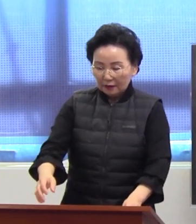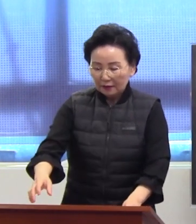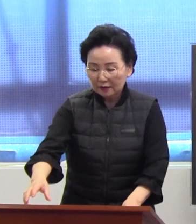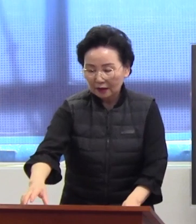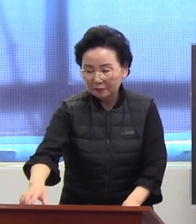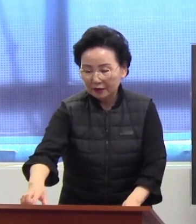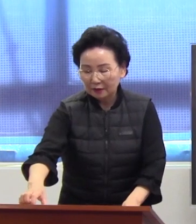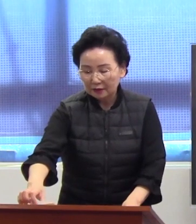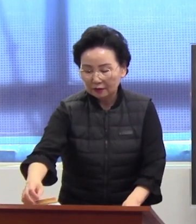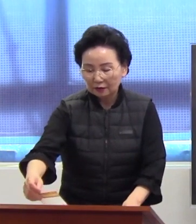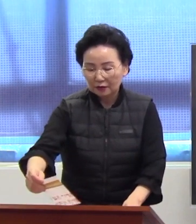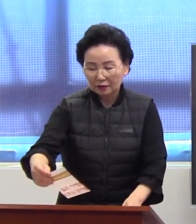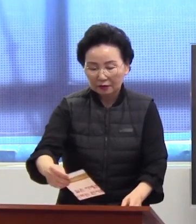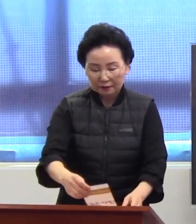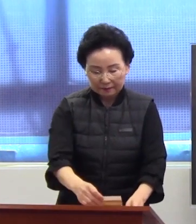이 사람이 이제 거기